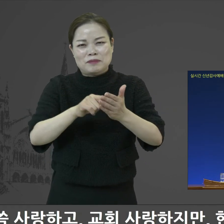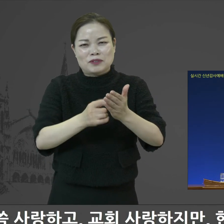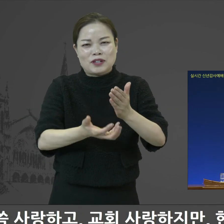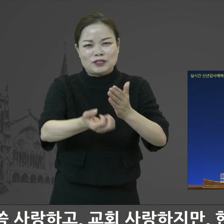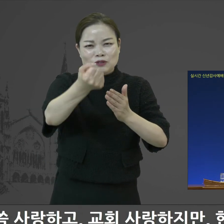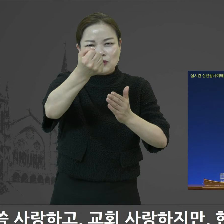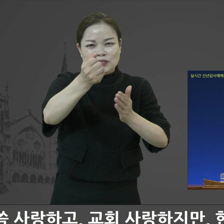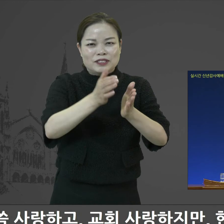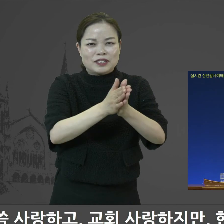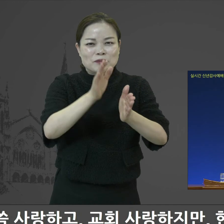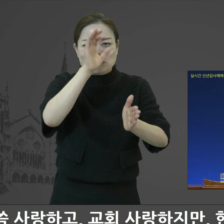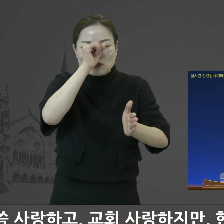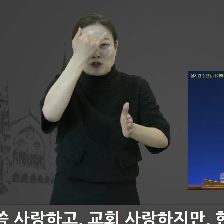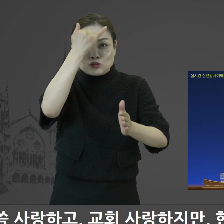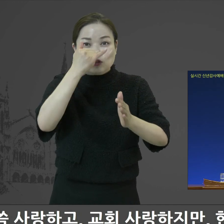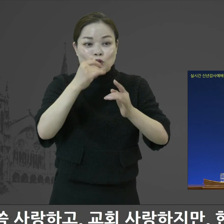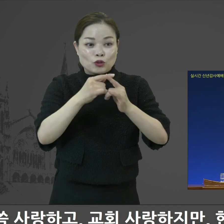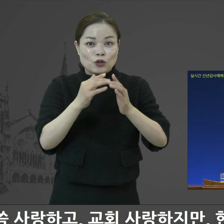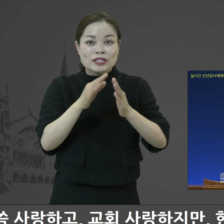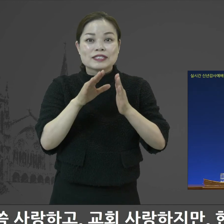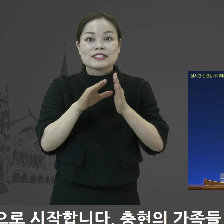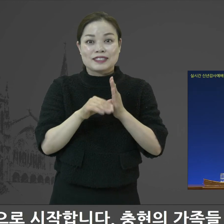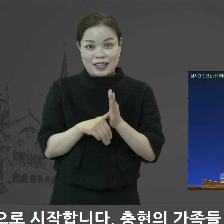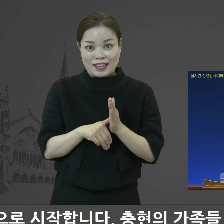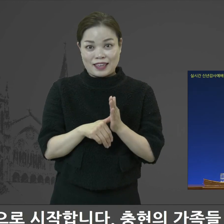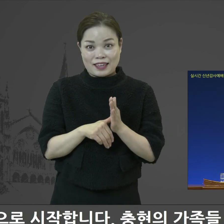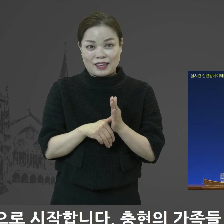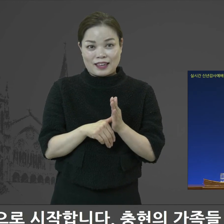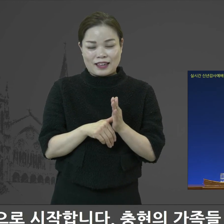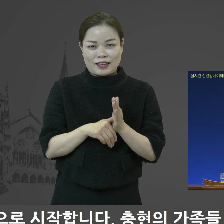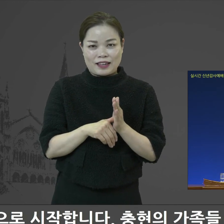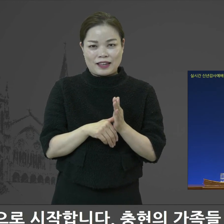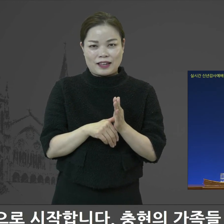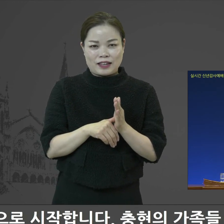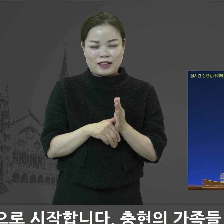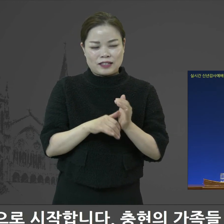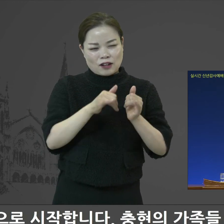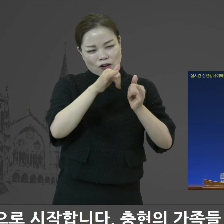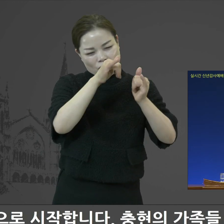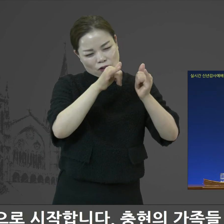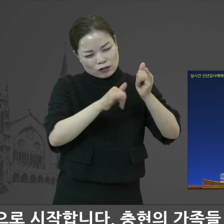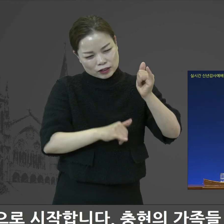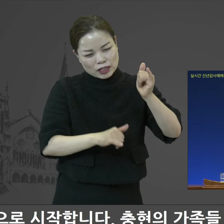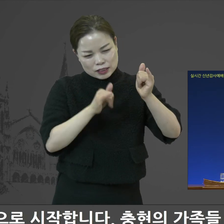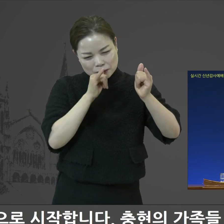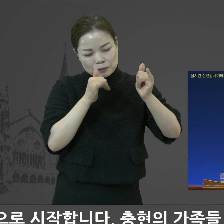좋겠습니다. 그래서 충영교회 했을 때 역사 깊은 교회,